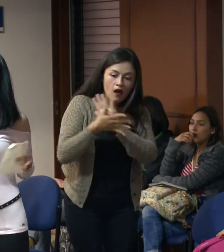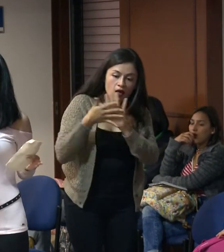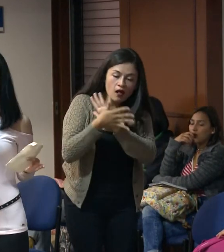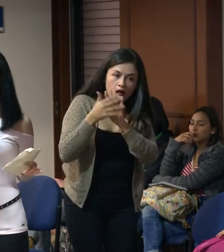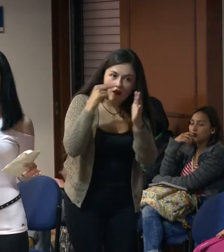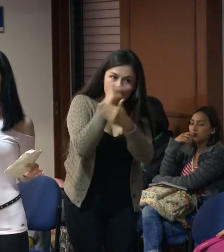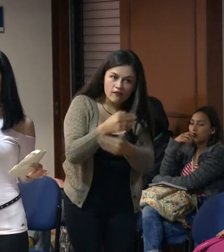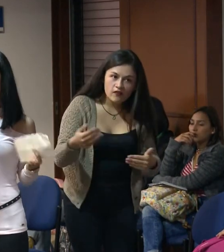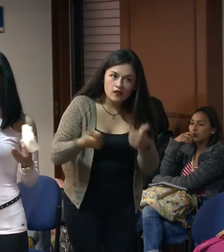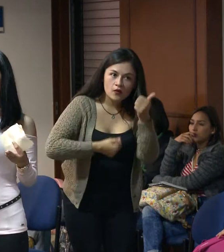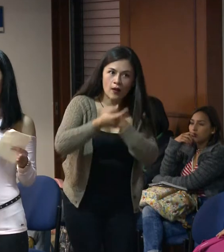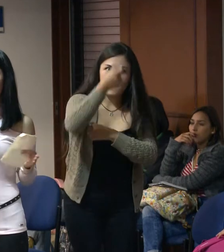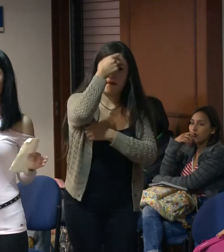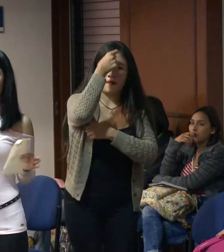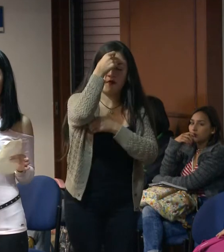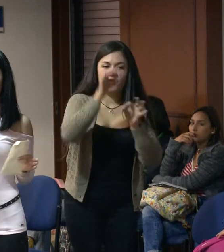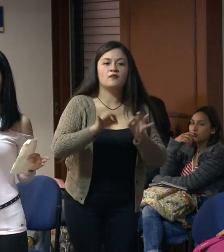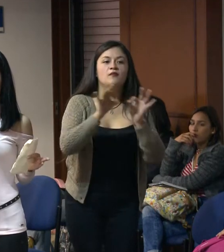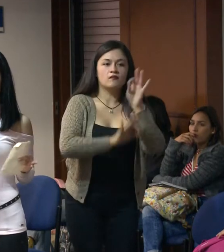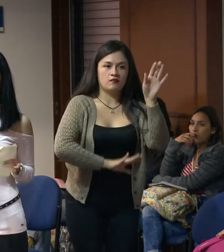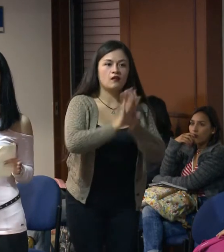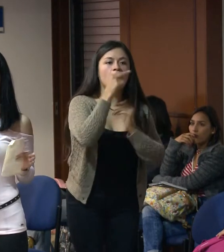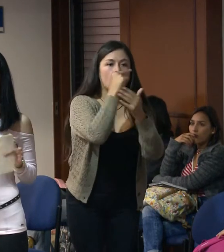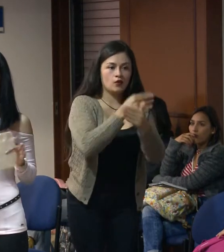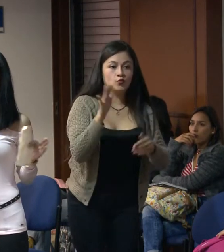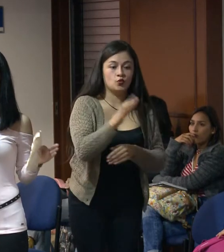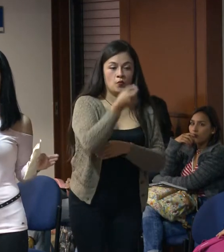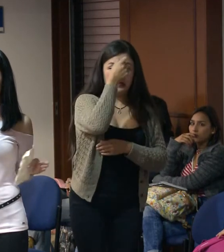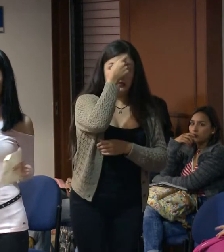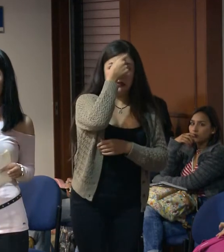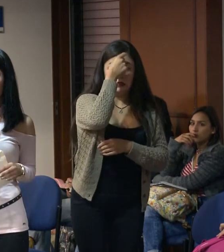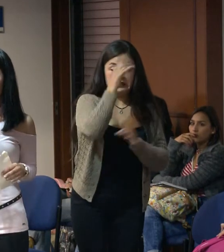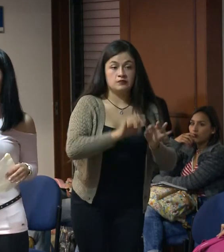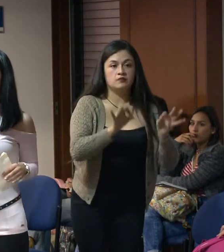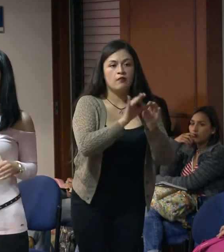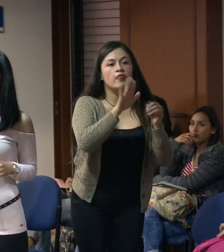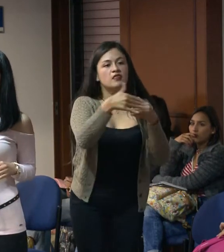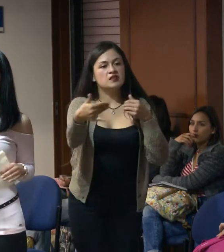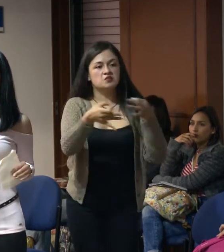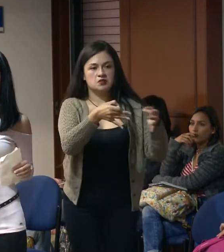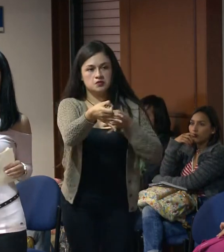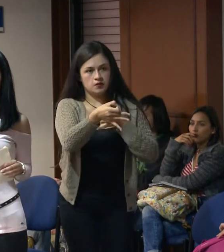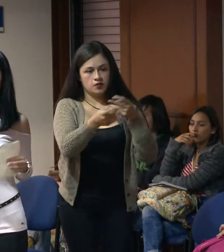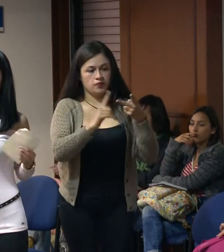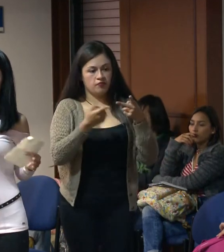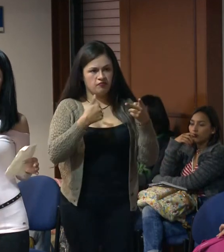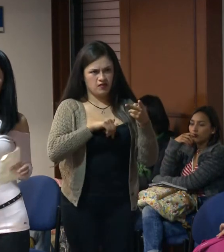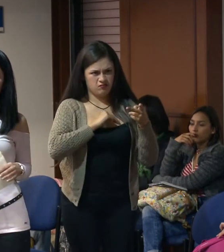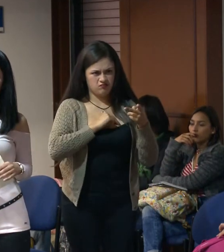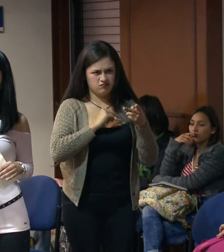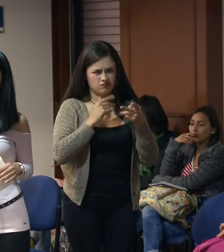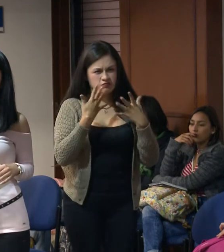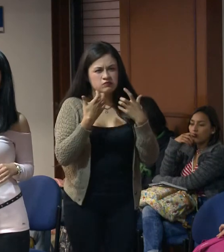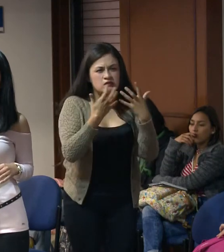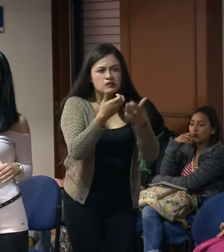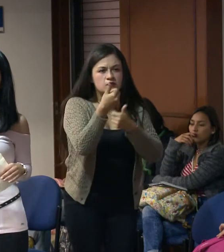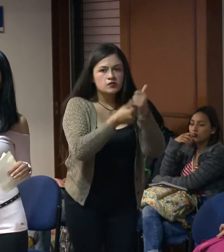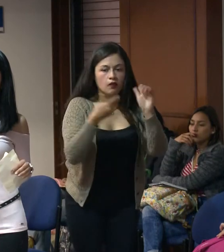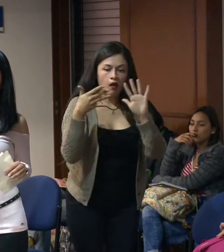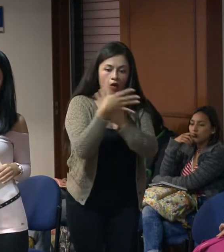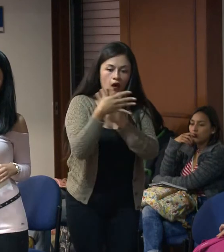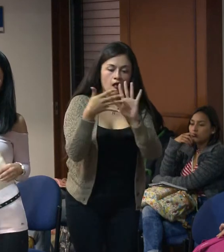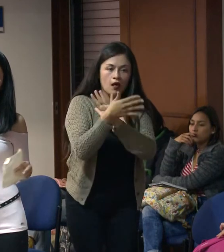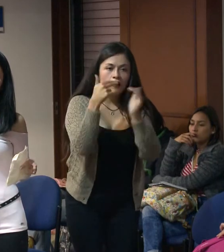infantil fue la memoria, que más adelante ya les vamos a explicar un poco sobre eso. También nosotros lo que quisimos a partir de la narración